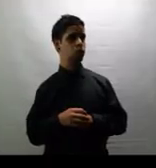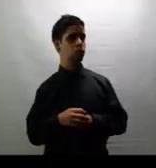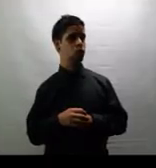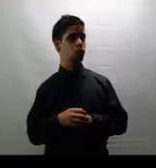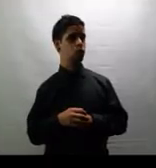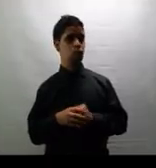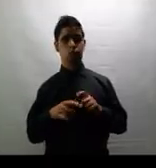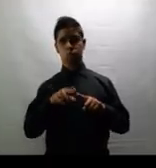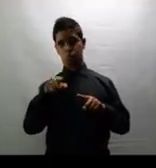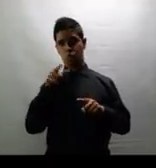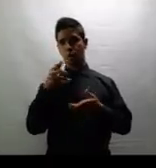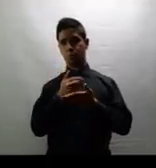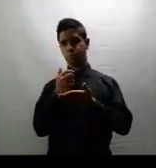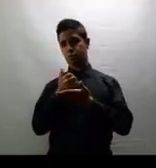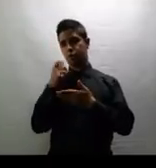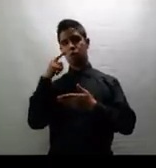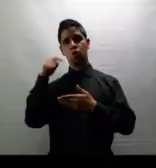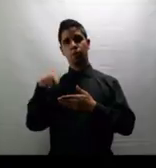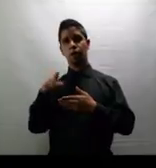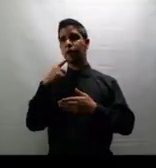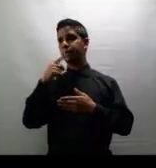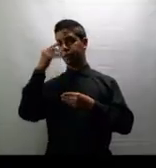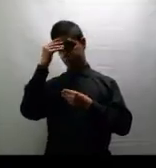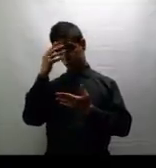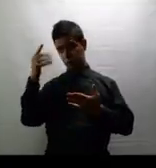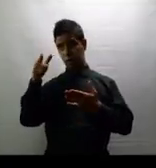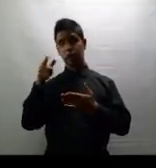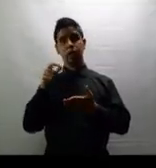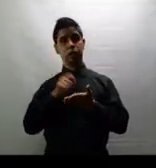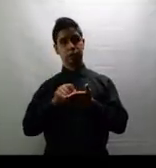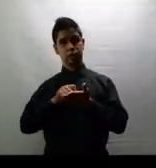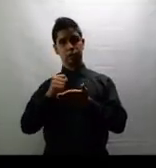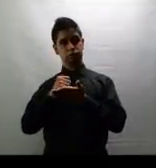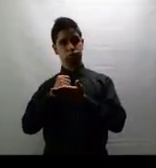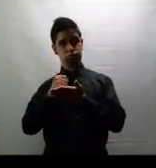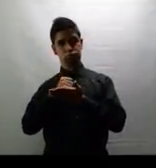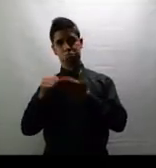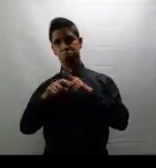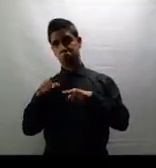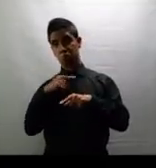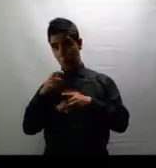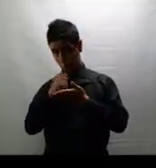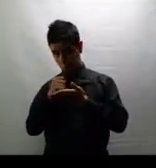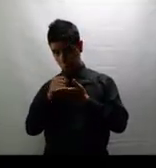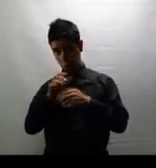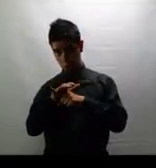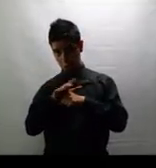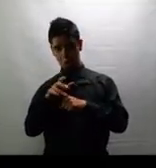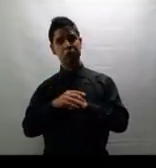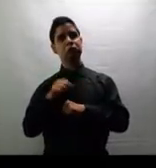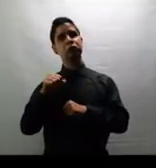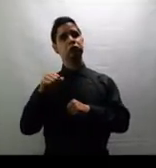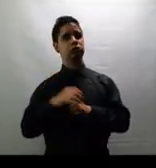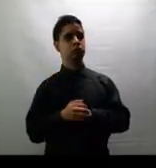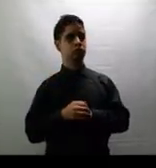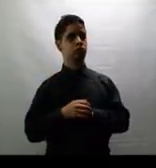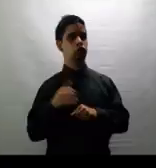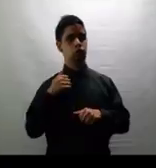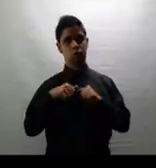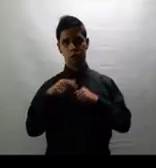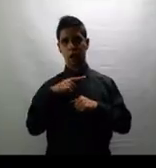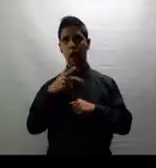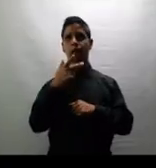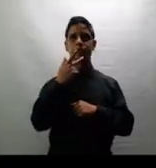un efecto secundario caso la borraba sin y la gris